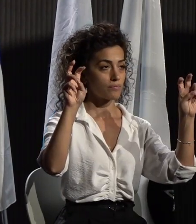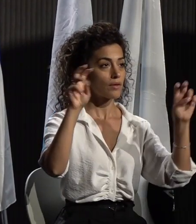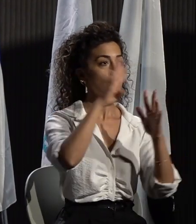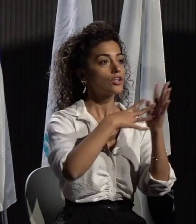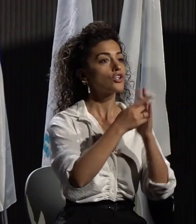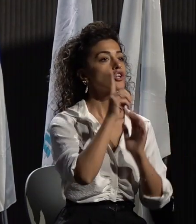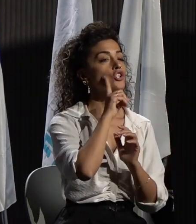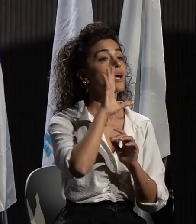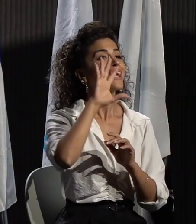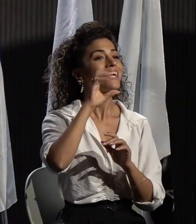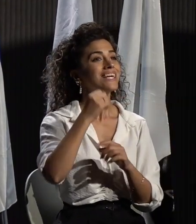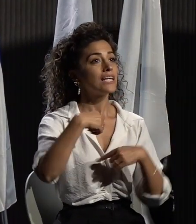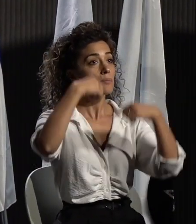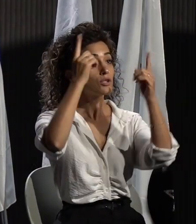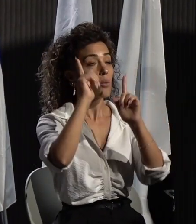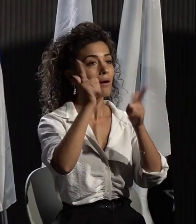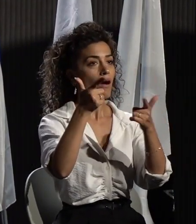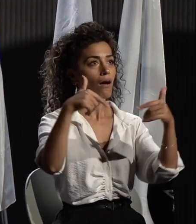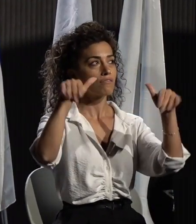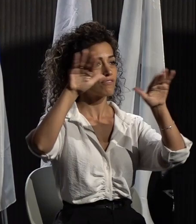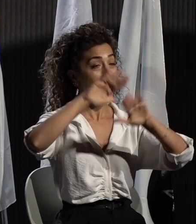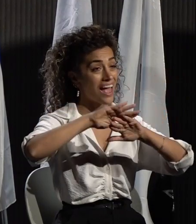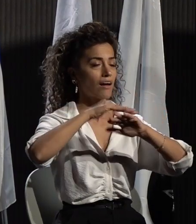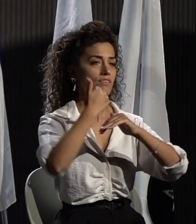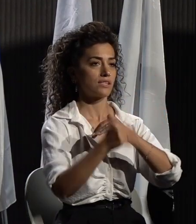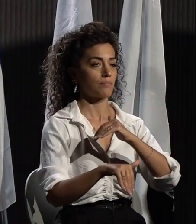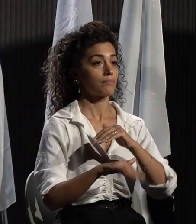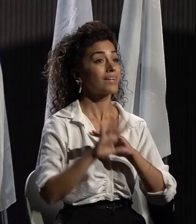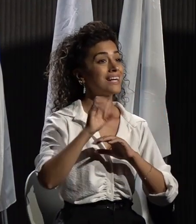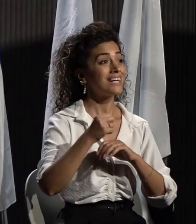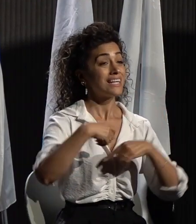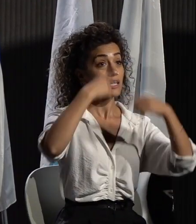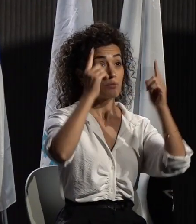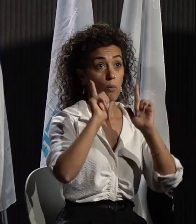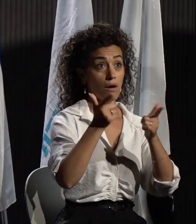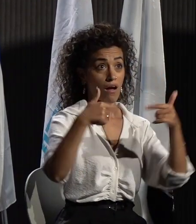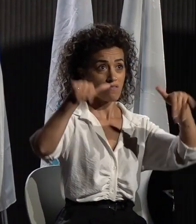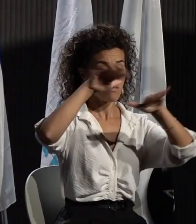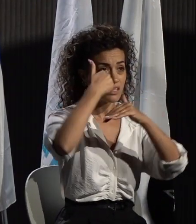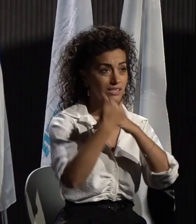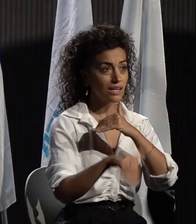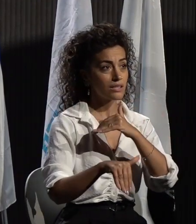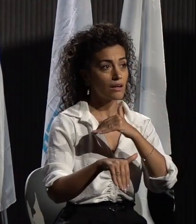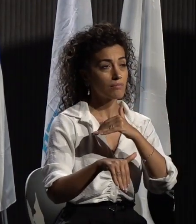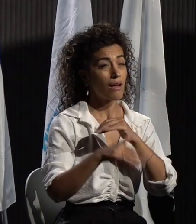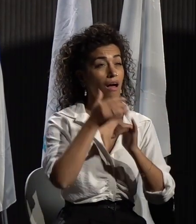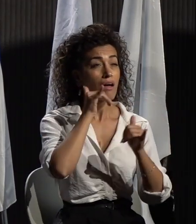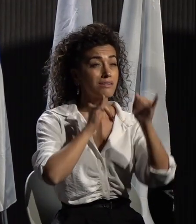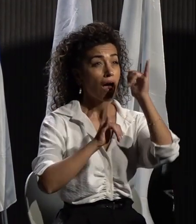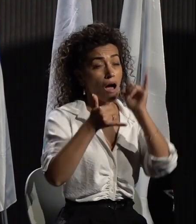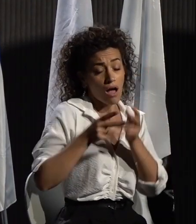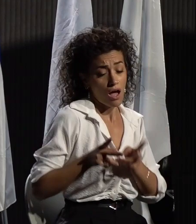השיר נקרא הנה תמו יום קרב וערבו. הנה תמו יום קרב וערבו, המלא זעקת